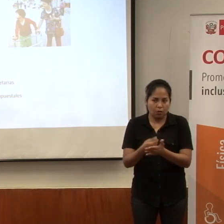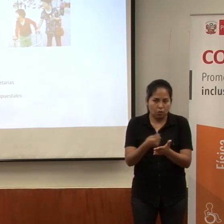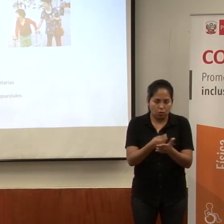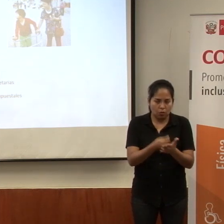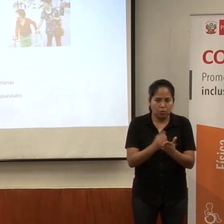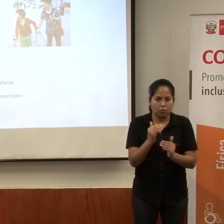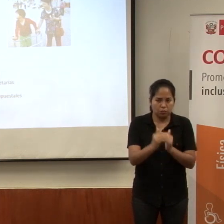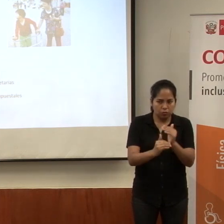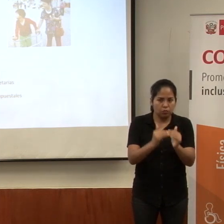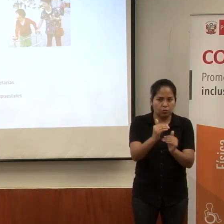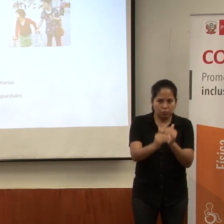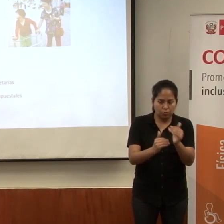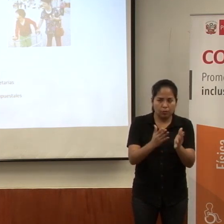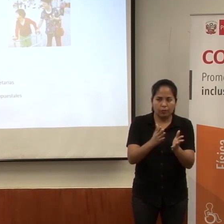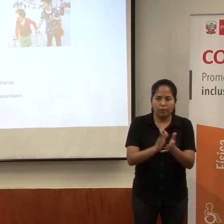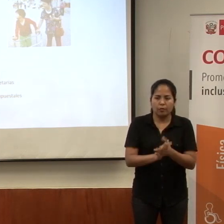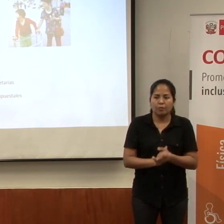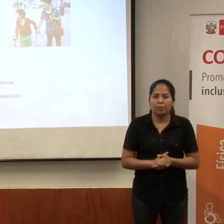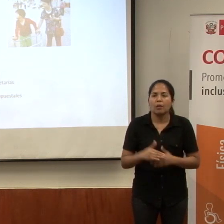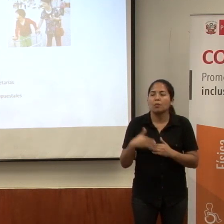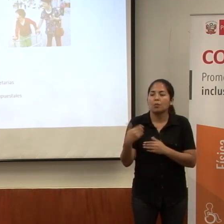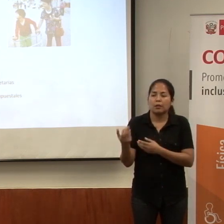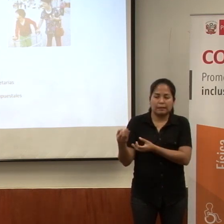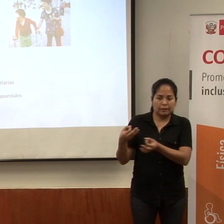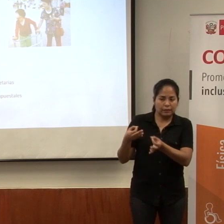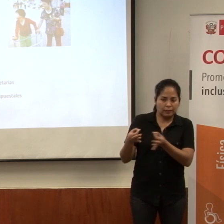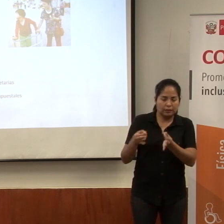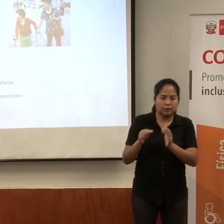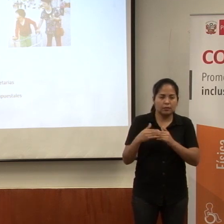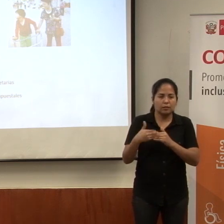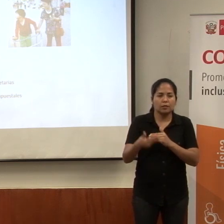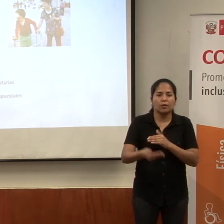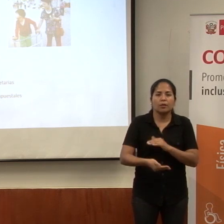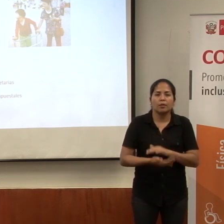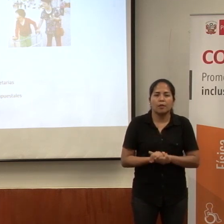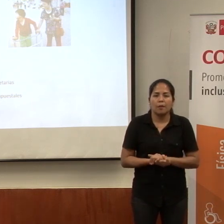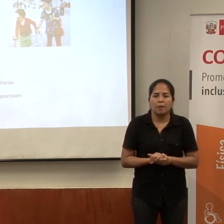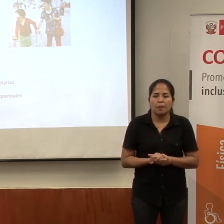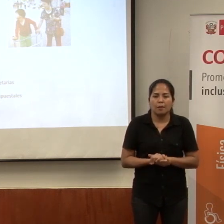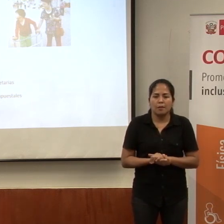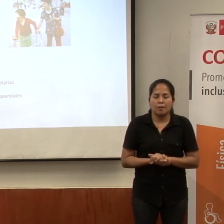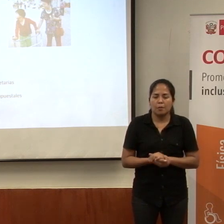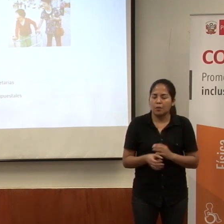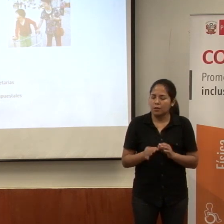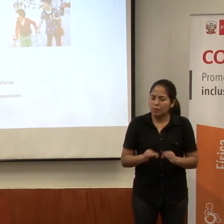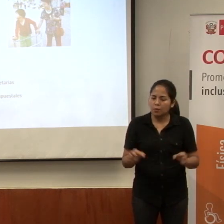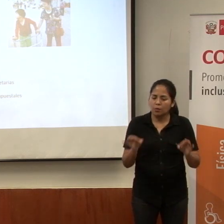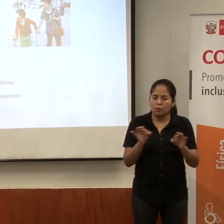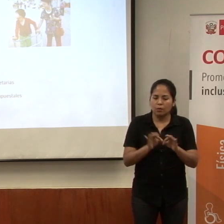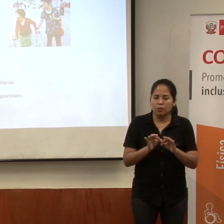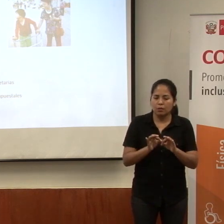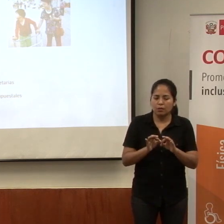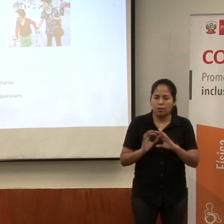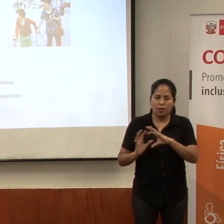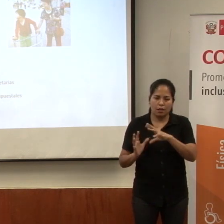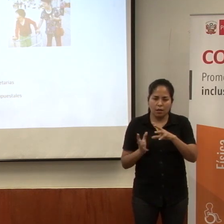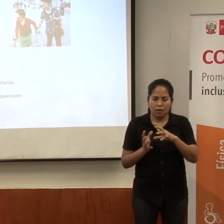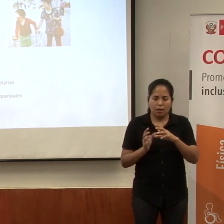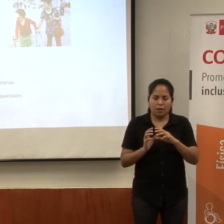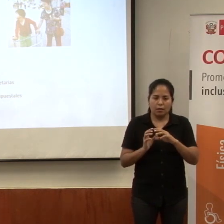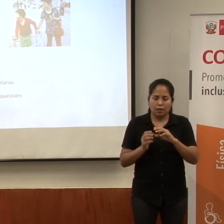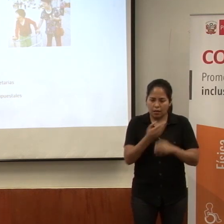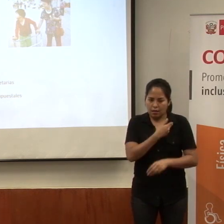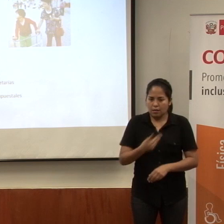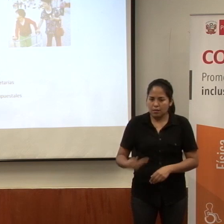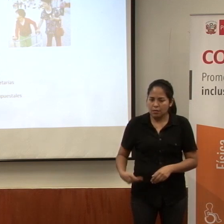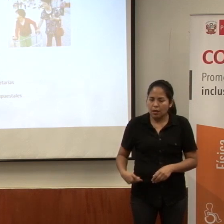vías, Luis Miguel nos podrá aclarar esto, pero la idea es que haya una inversión pública para ese desbalance que